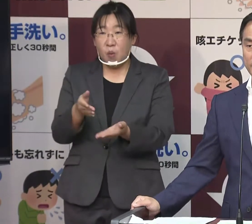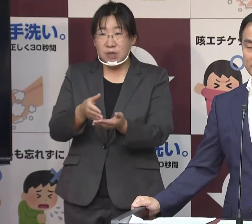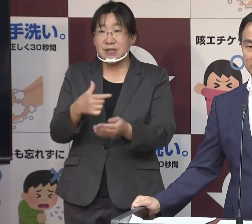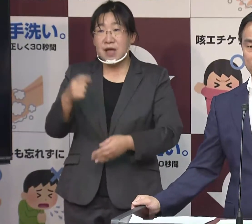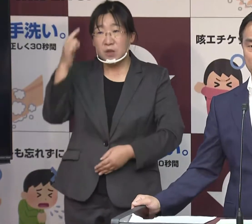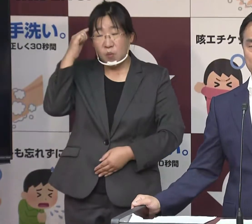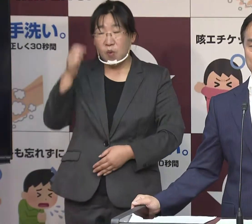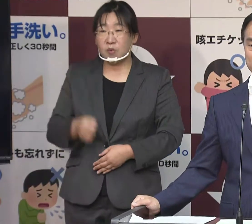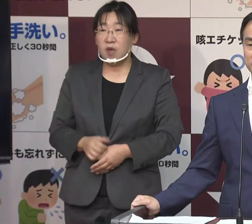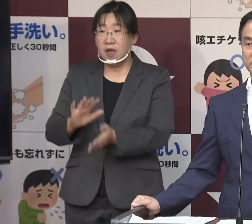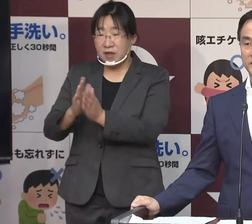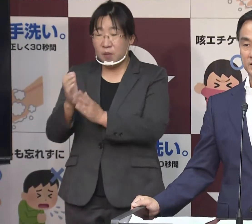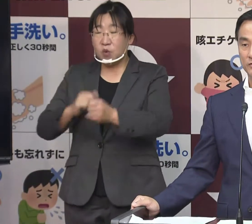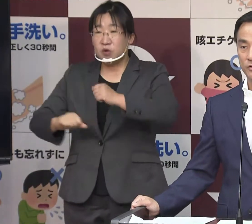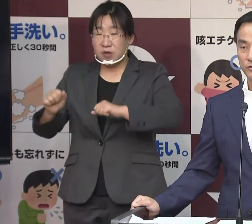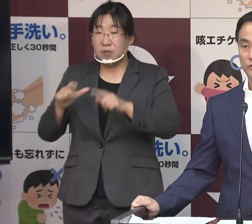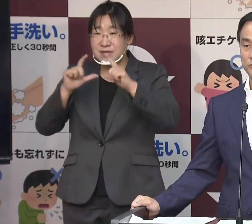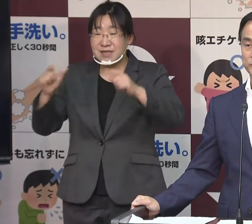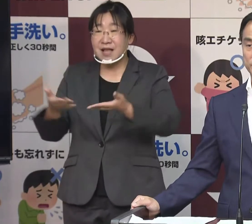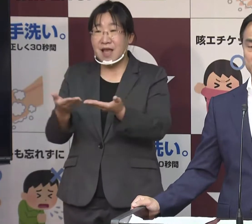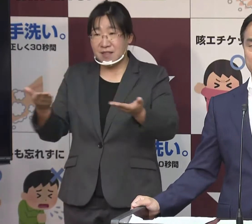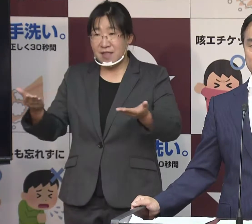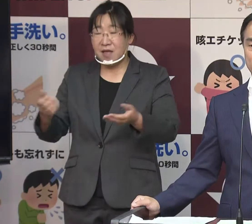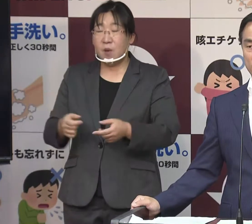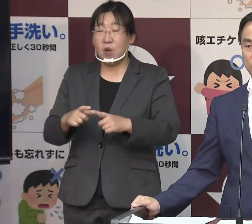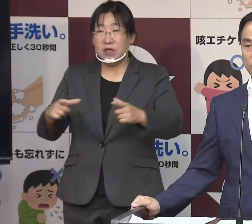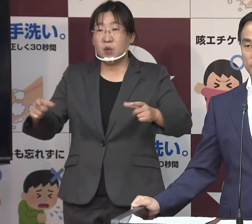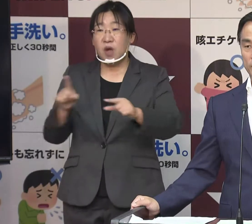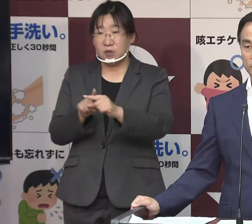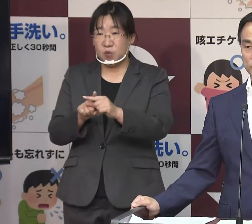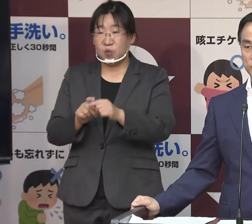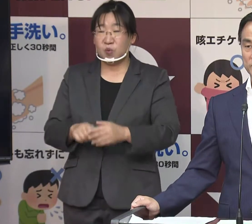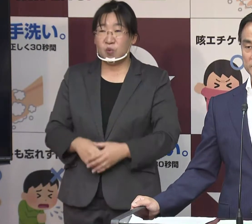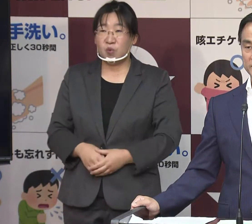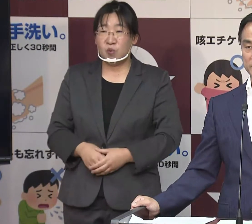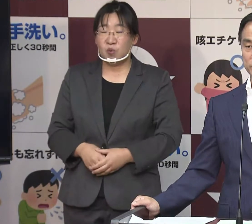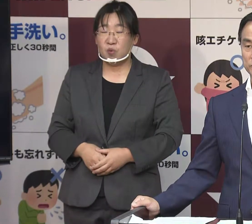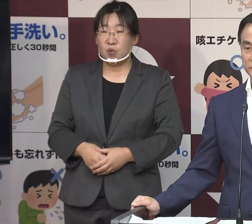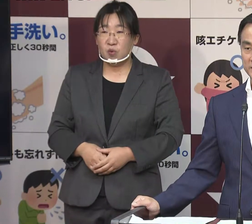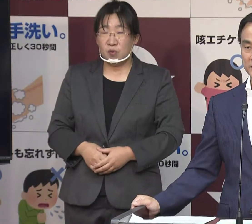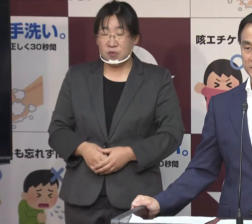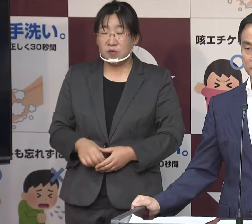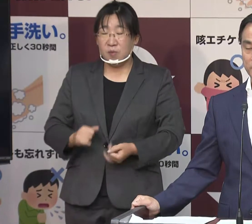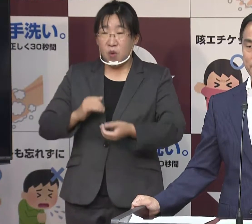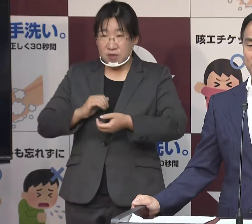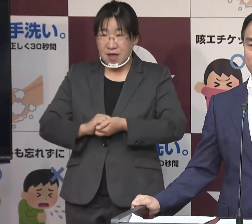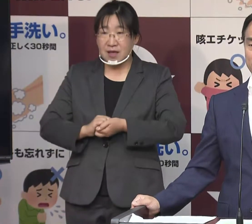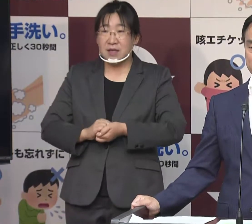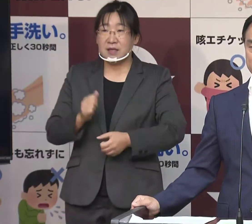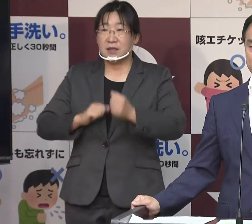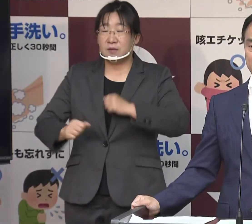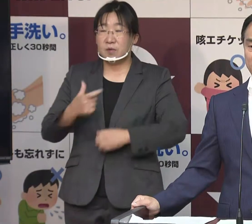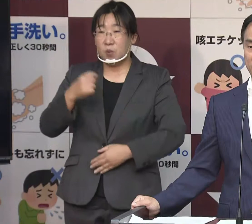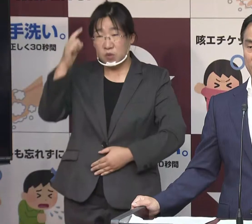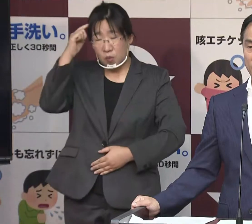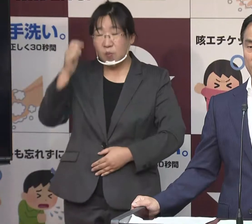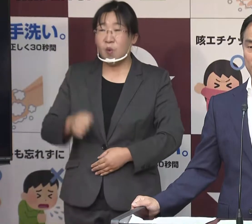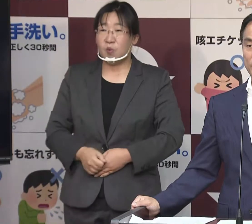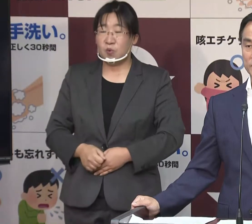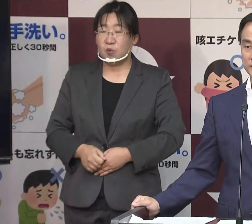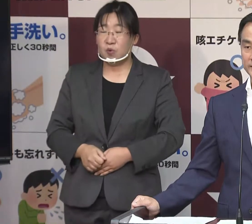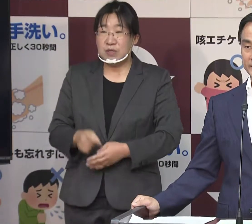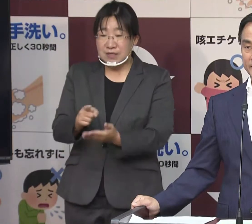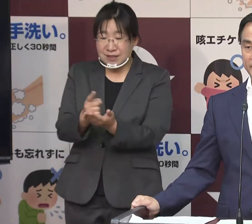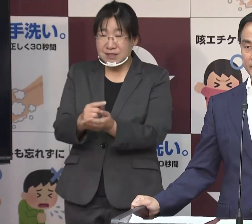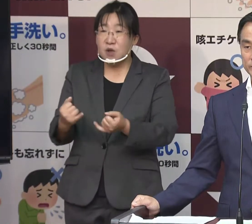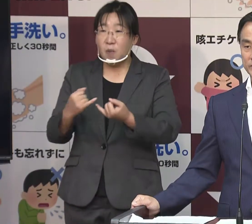ども、まあ、県の方でも取り組み宣言点というのを広げようとしております。まあ、これもそれぞれですねぜひ取り組んでいただきたいと思います。ガイドラインを守